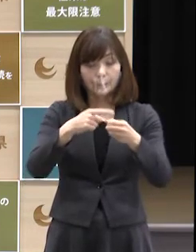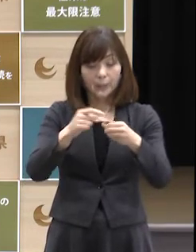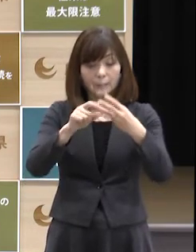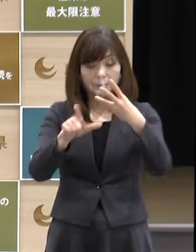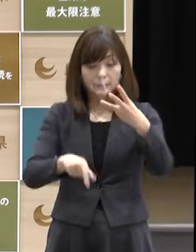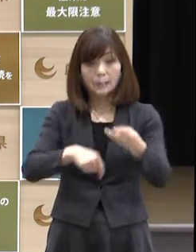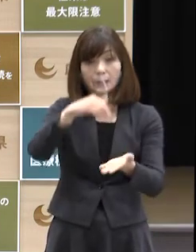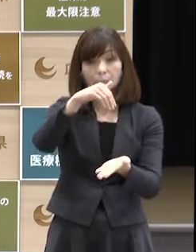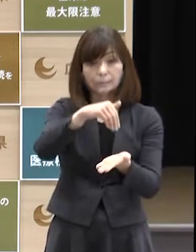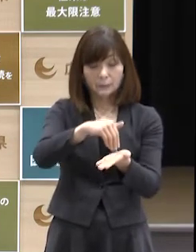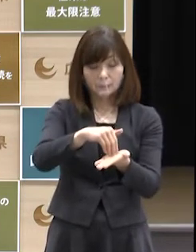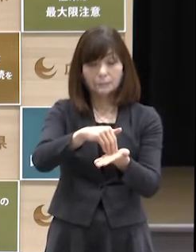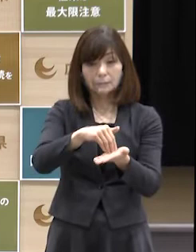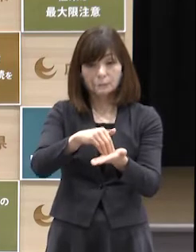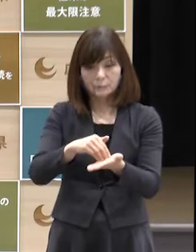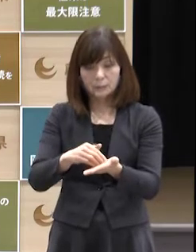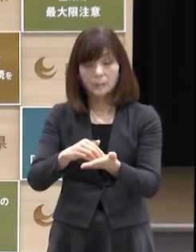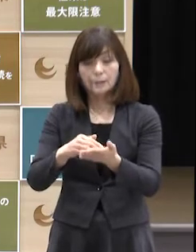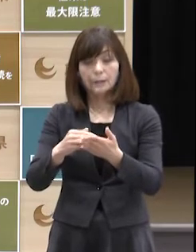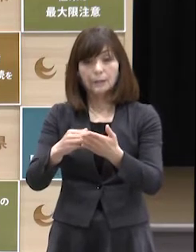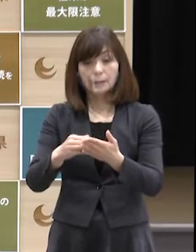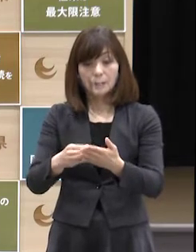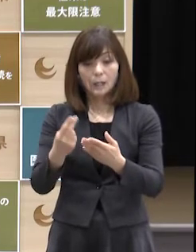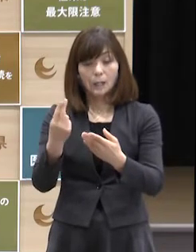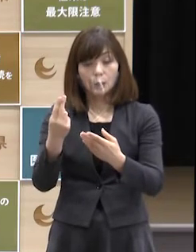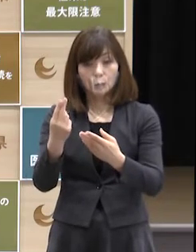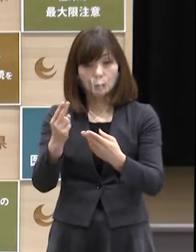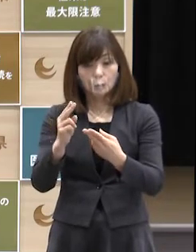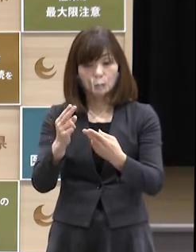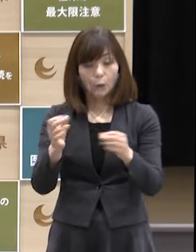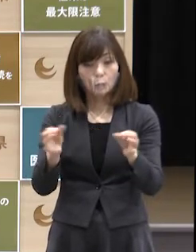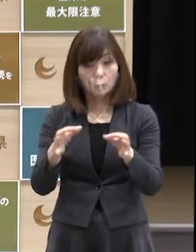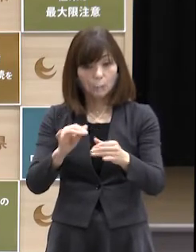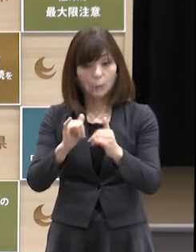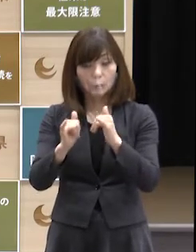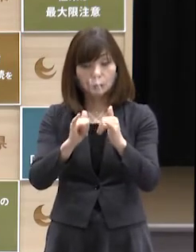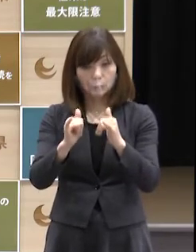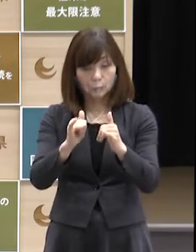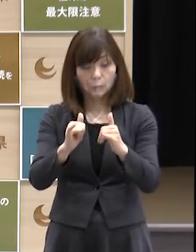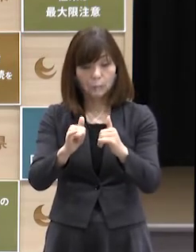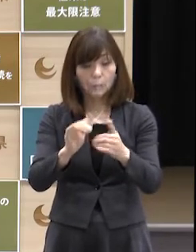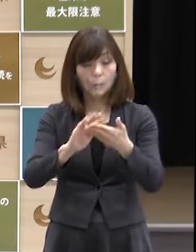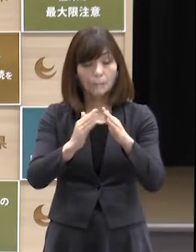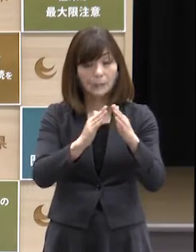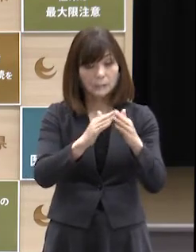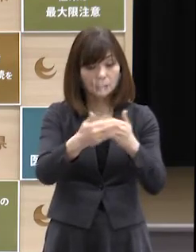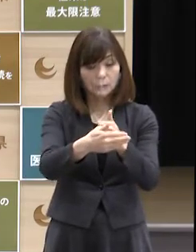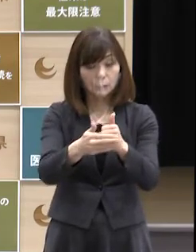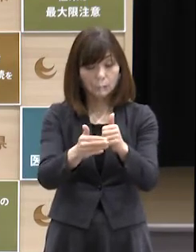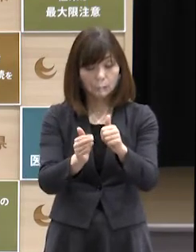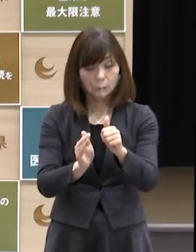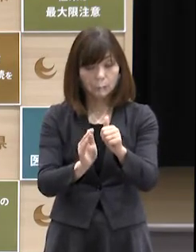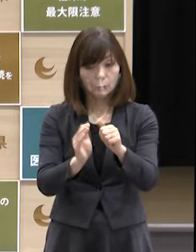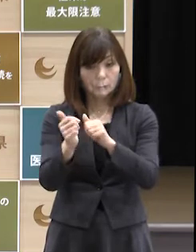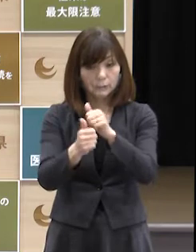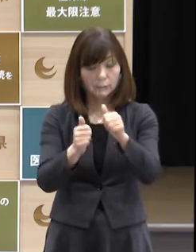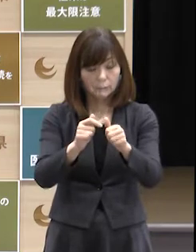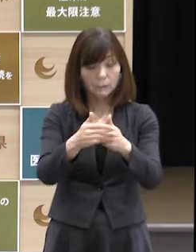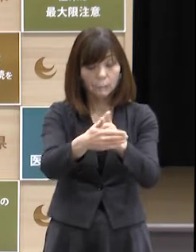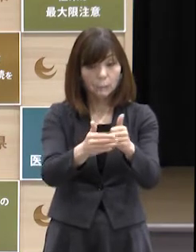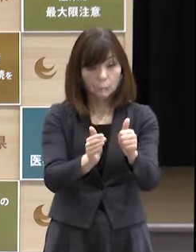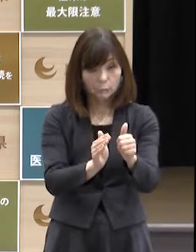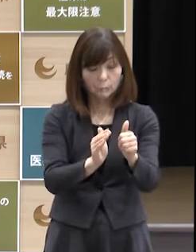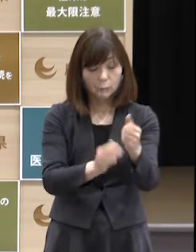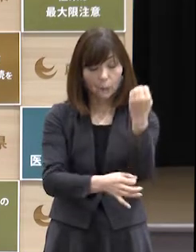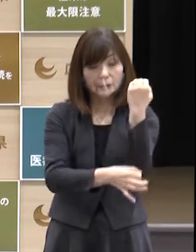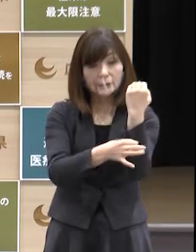市友町歴史的町並み保存基金に積み立てをしておりまして、友の